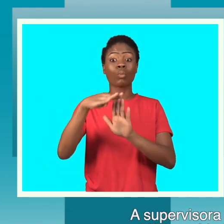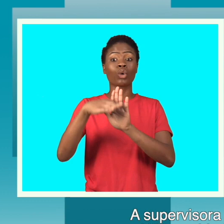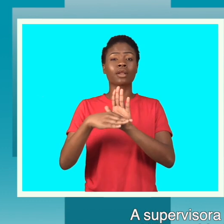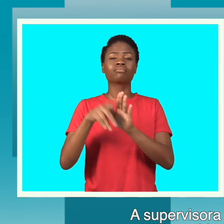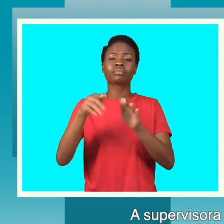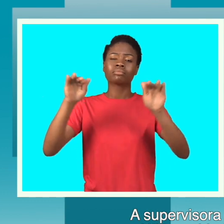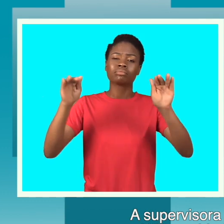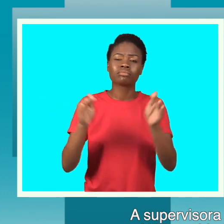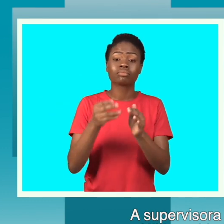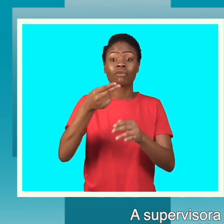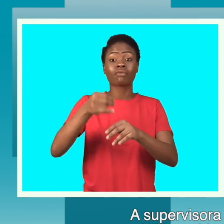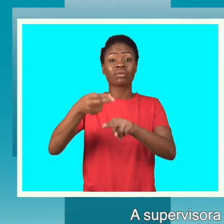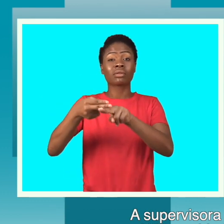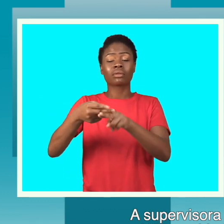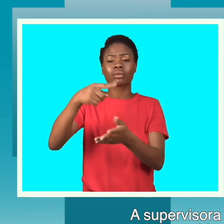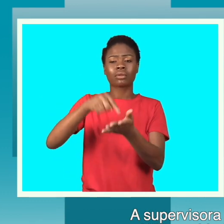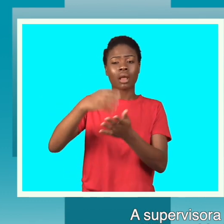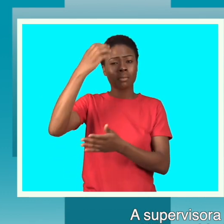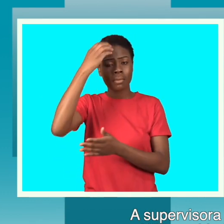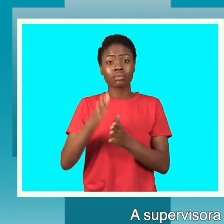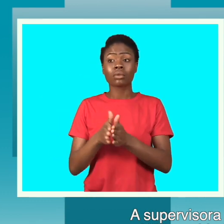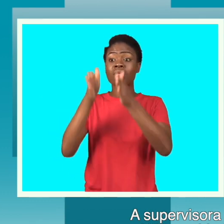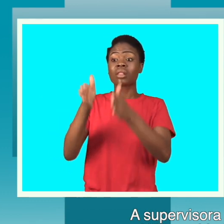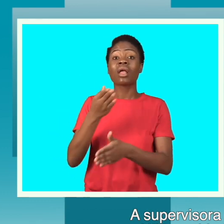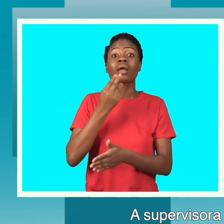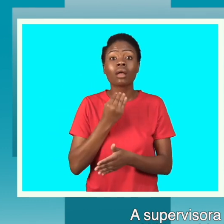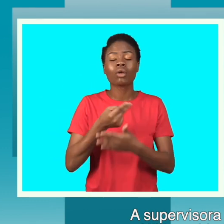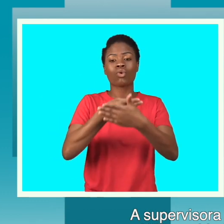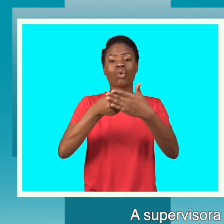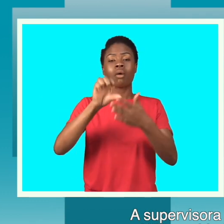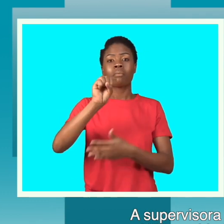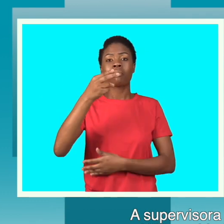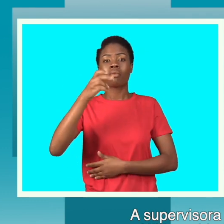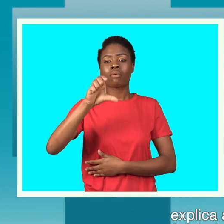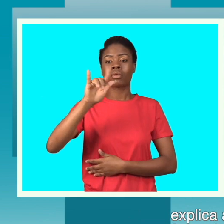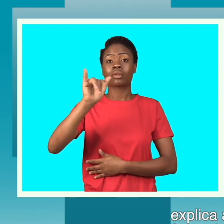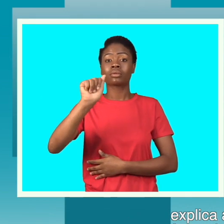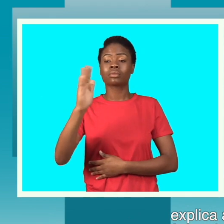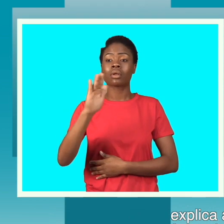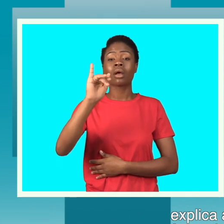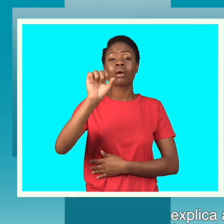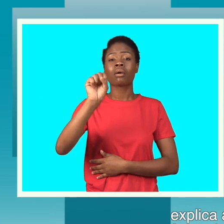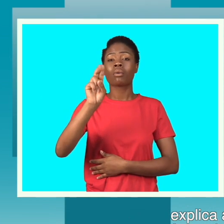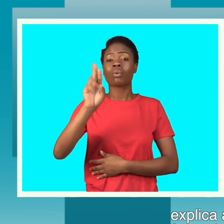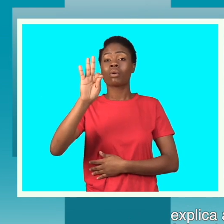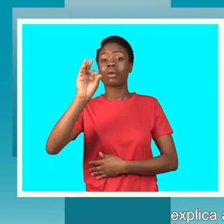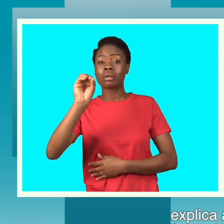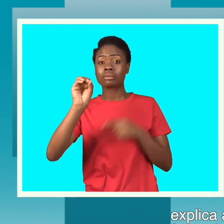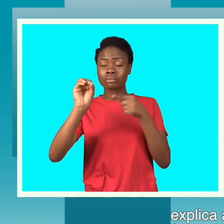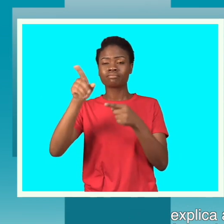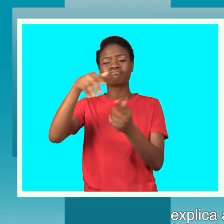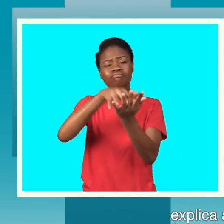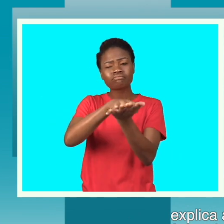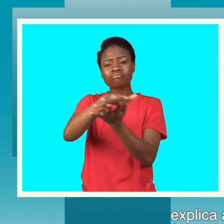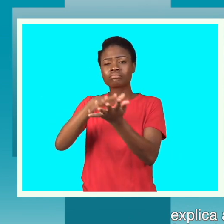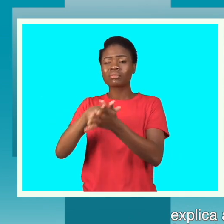A supervisora do Programa de Combate ao HIV na cidade do Maputo, Sheily Suf, explica as maiores dificuldades